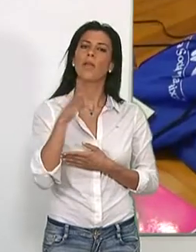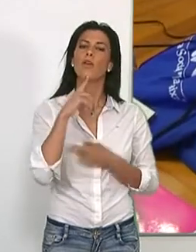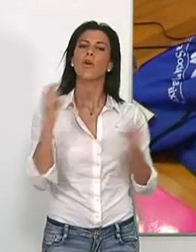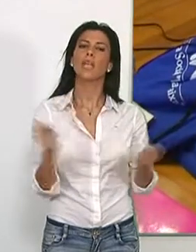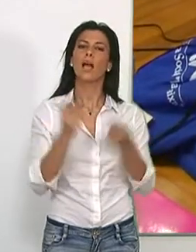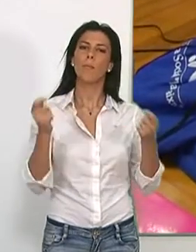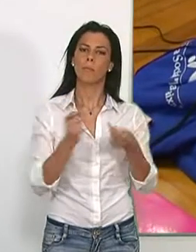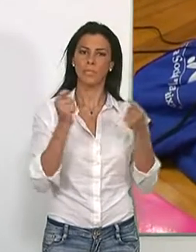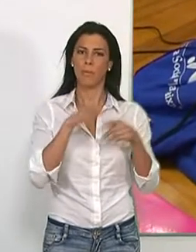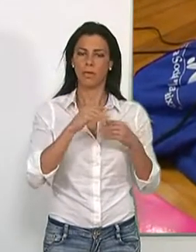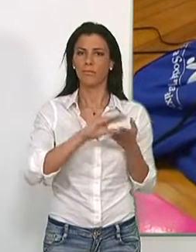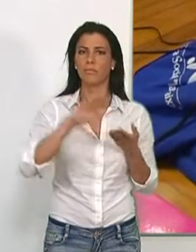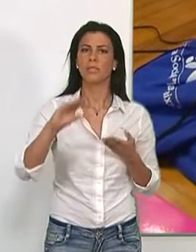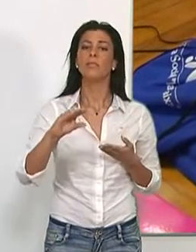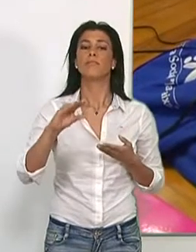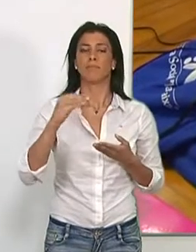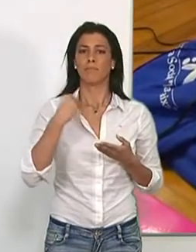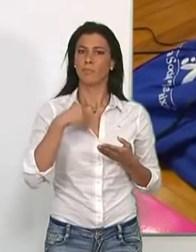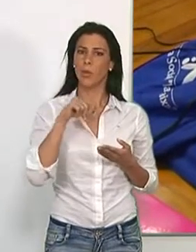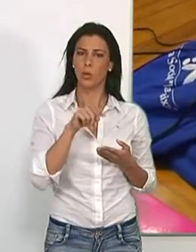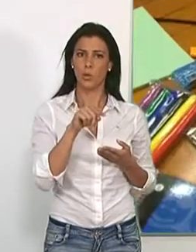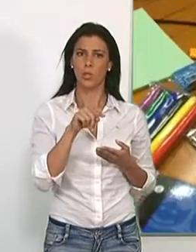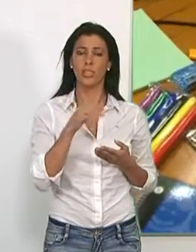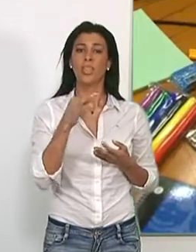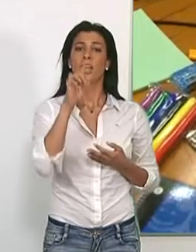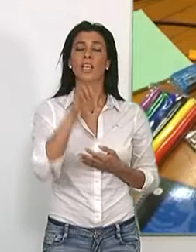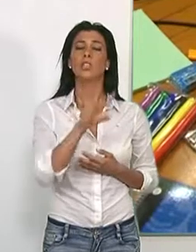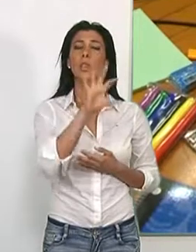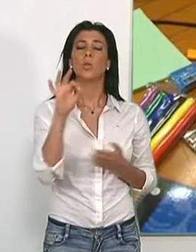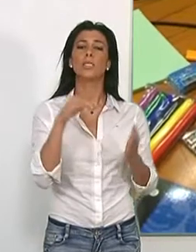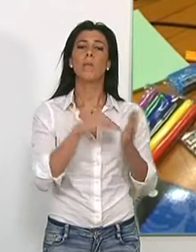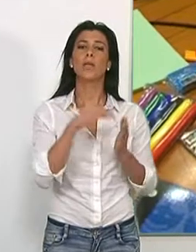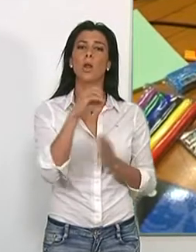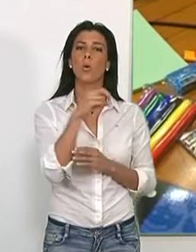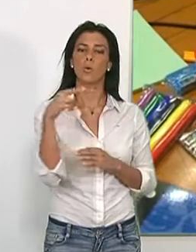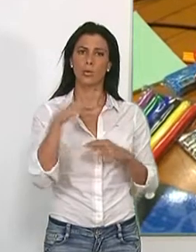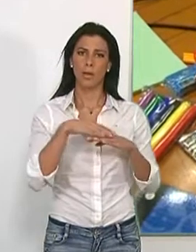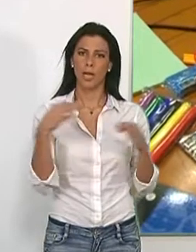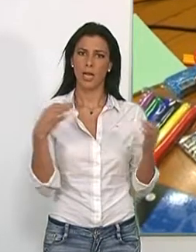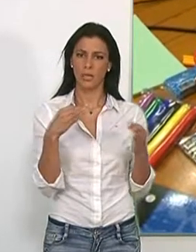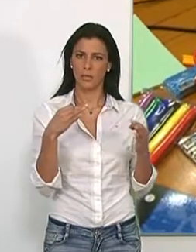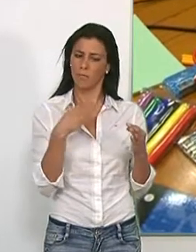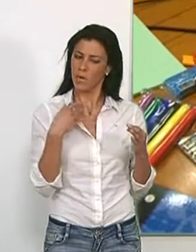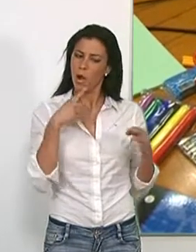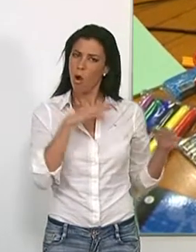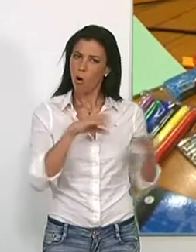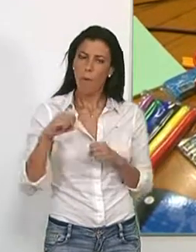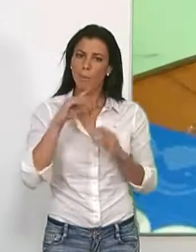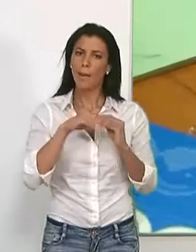conocer la campaña donde la aportación de la caixa es de 150.000 euros para la ejecución y compra de